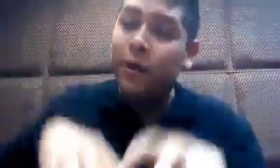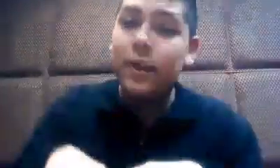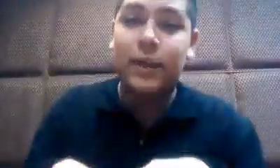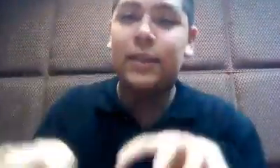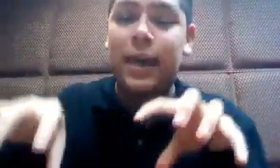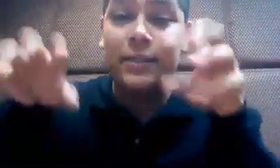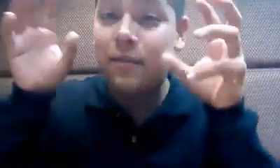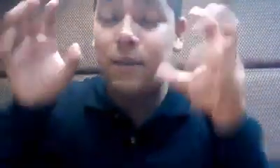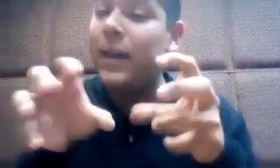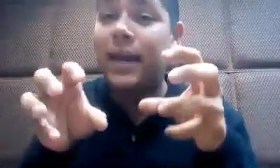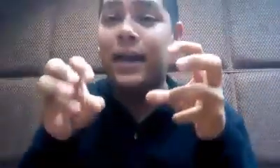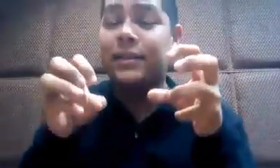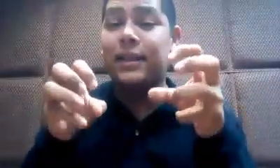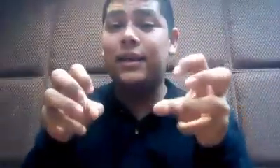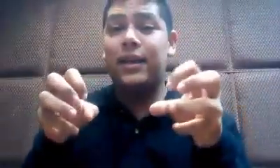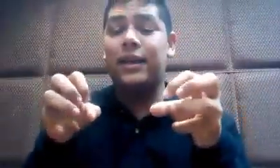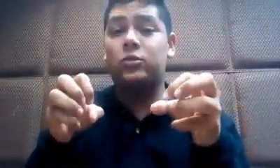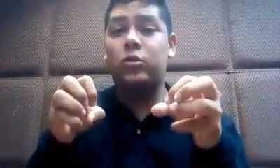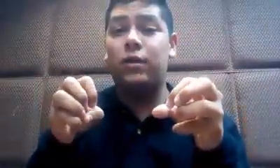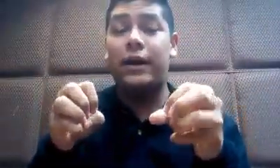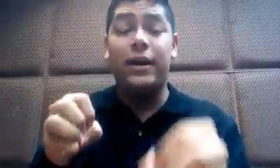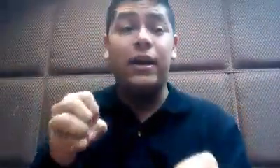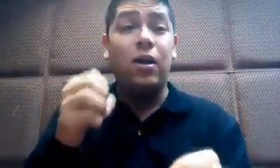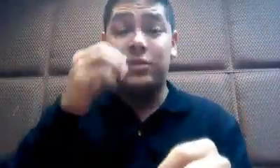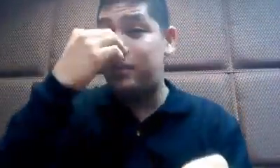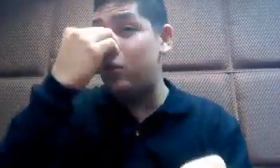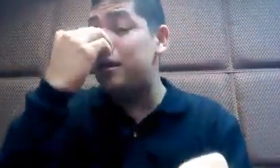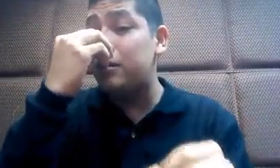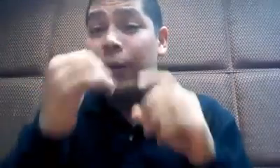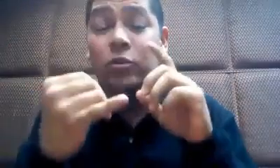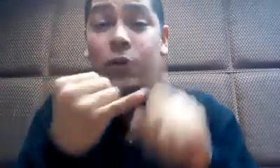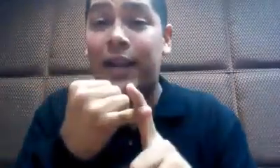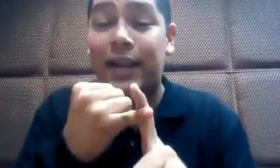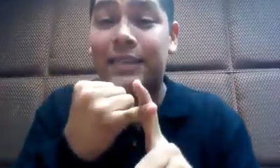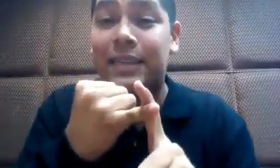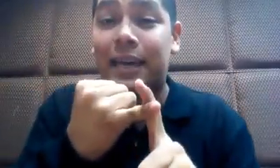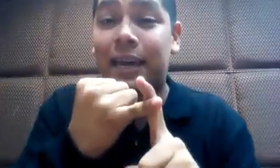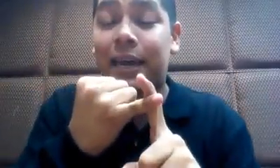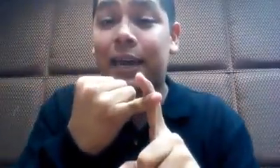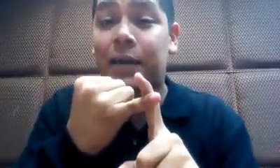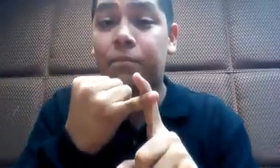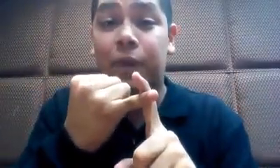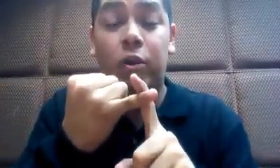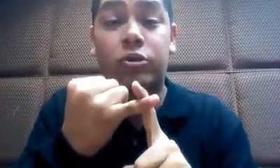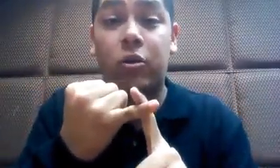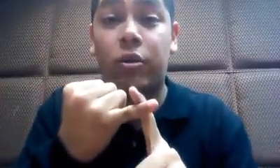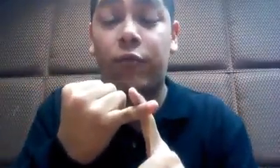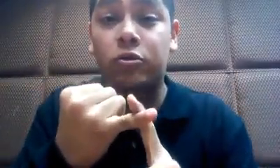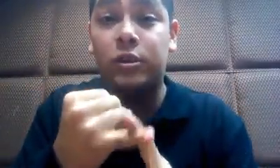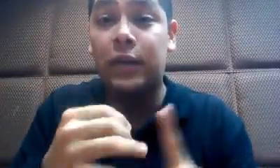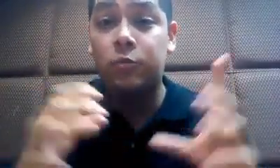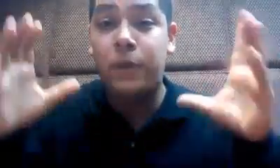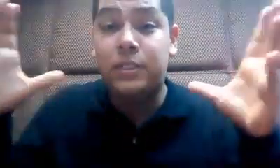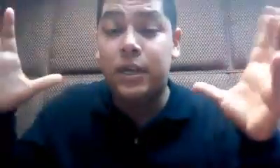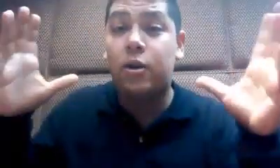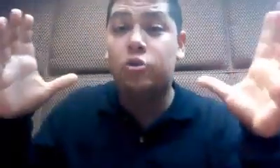de que ya está bien cagante esto del viaje. O sea, todavía que te pueden tocar raza que no trae audífonos y trae su pinche grabarzota